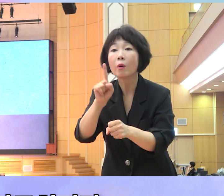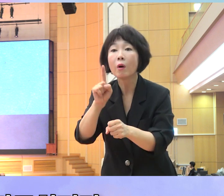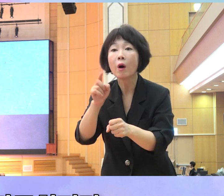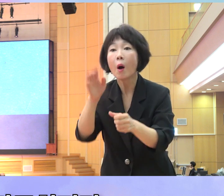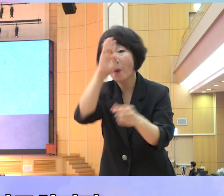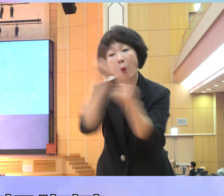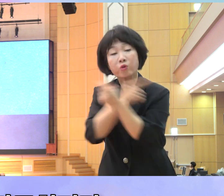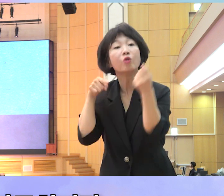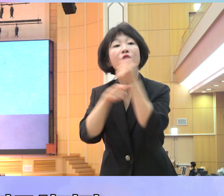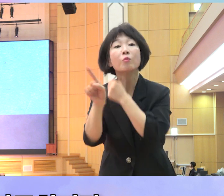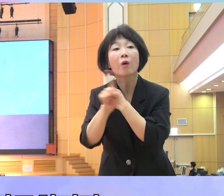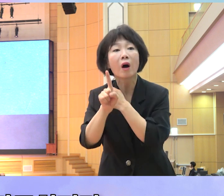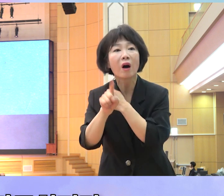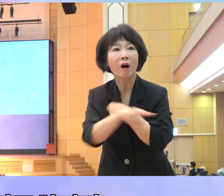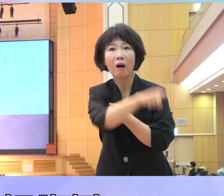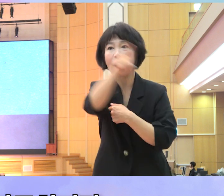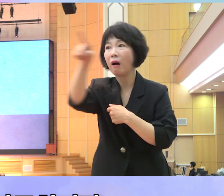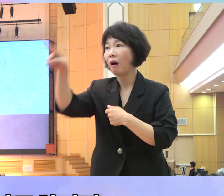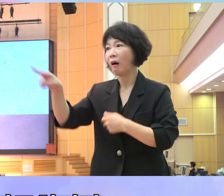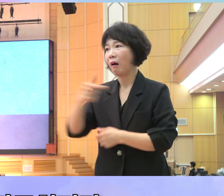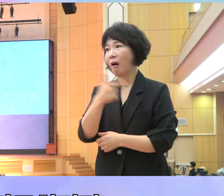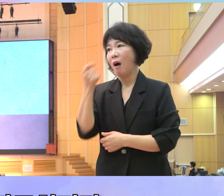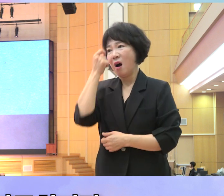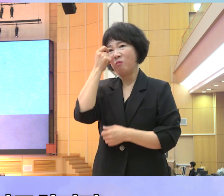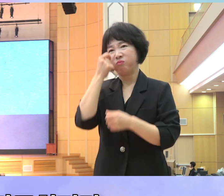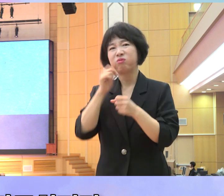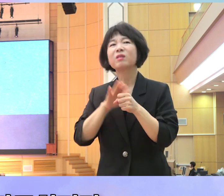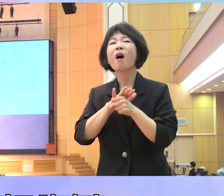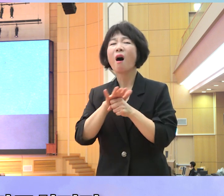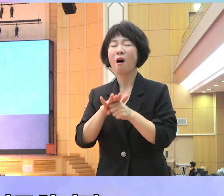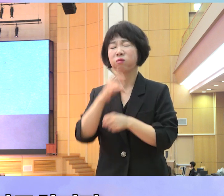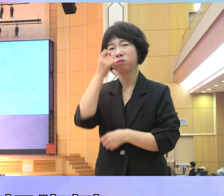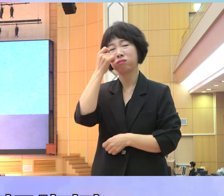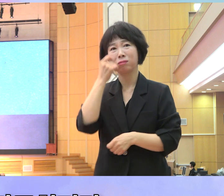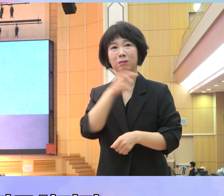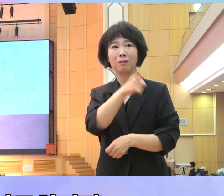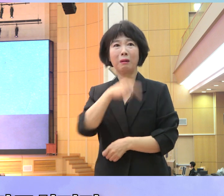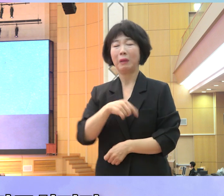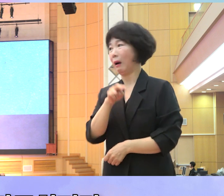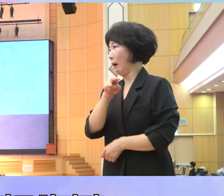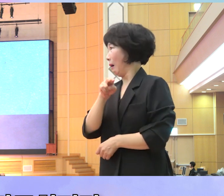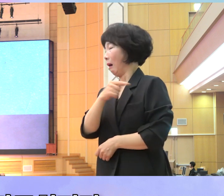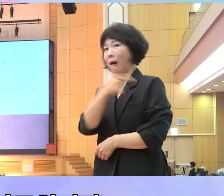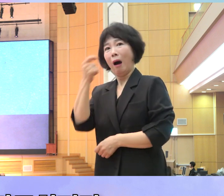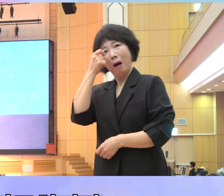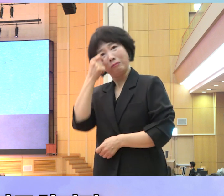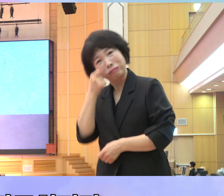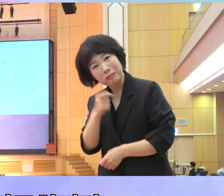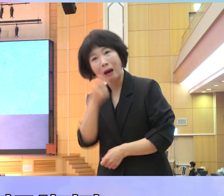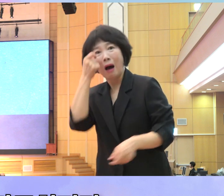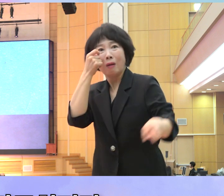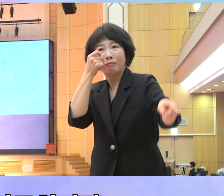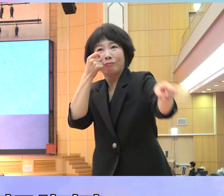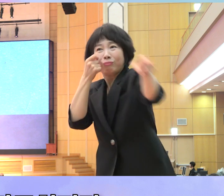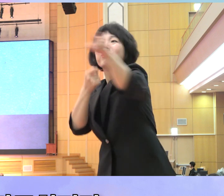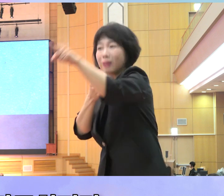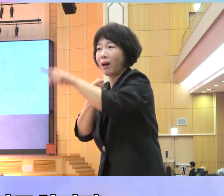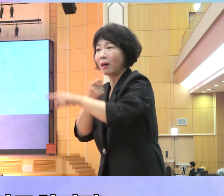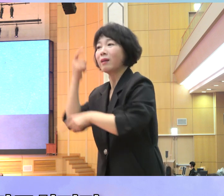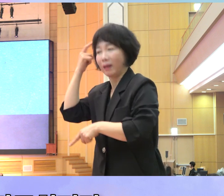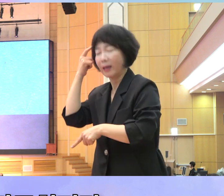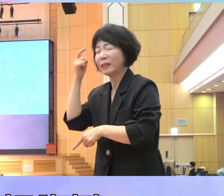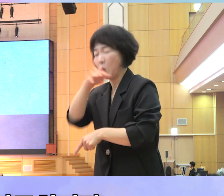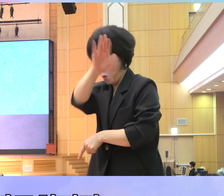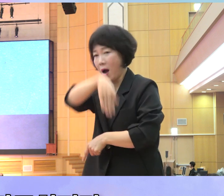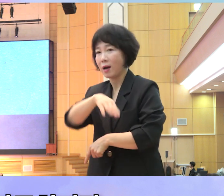여기사예요. 그래서 우리가 하나님께 불쌍히 여김을 받아야 된다는 거예요. 그래서